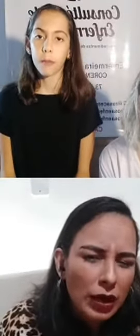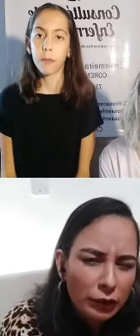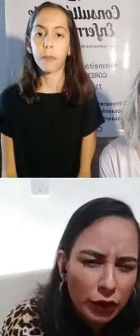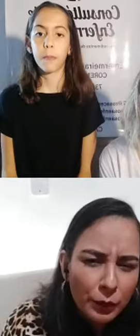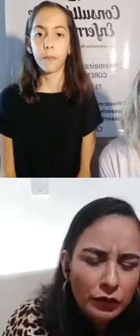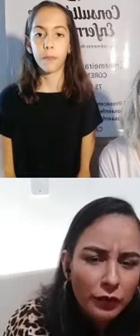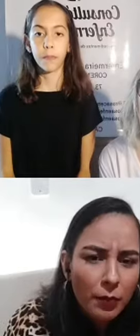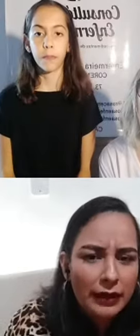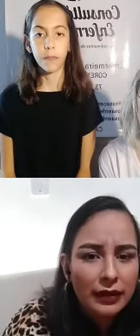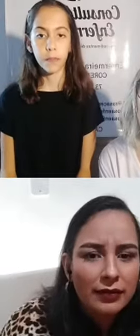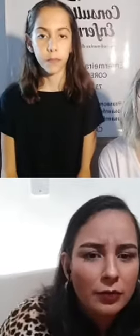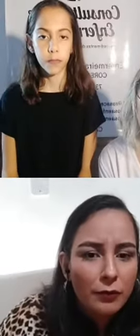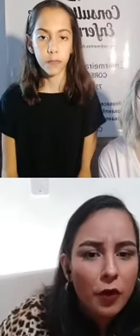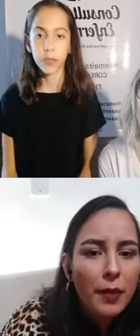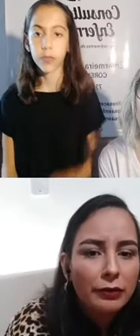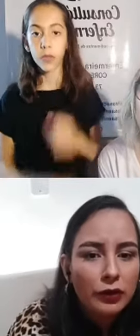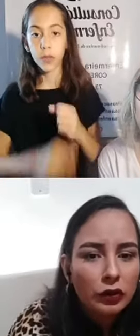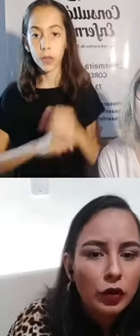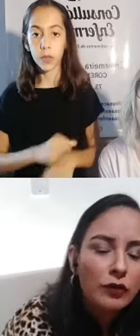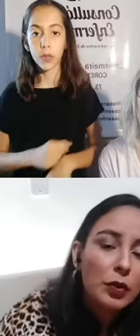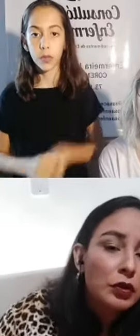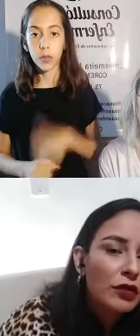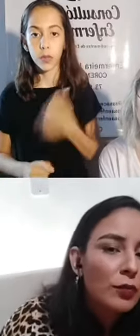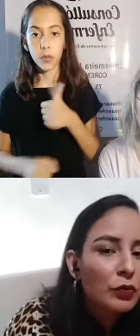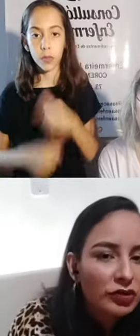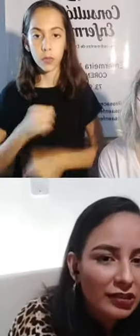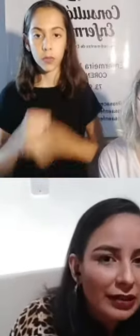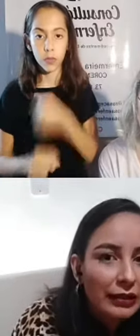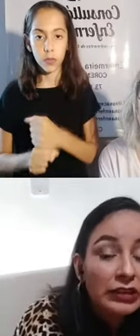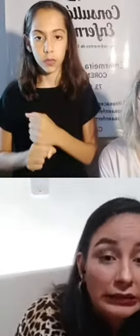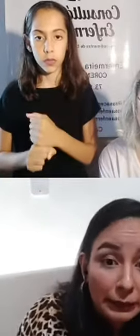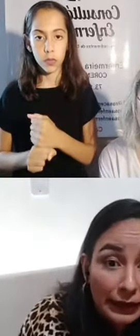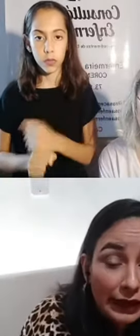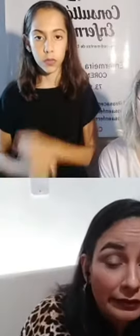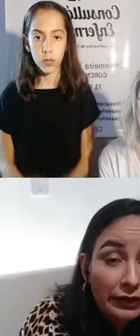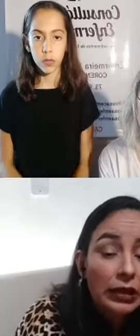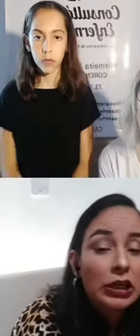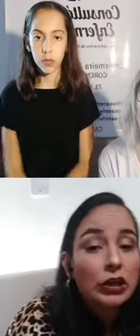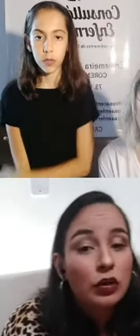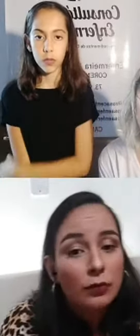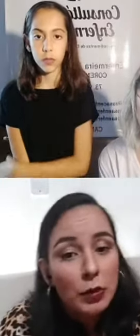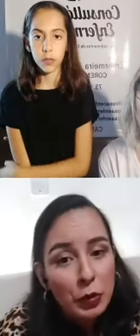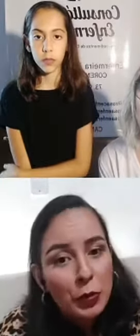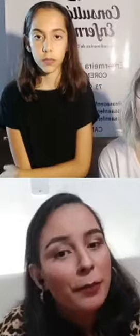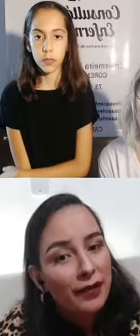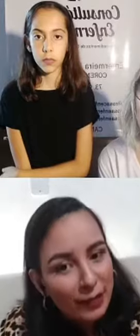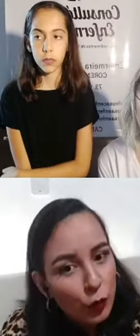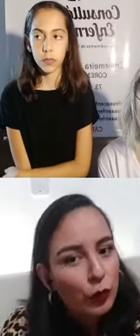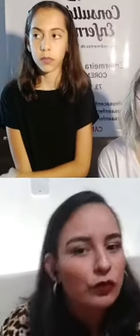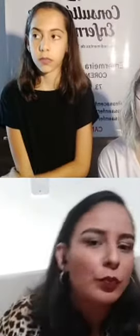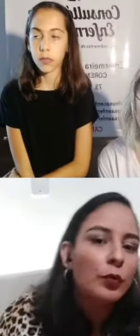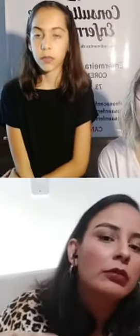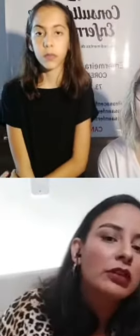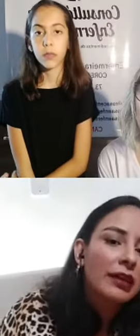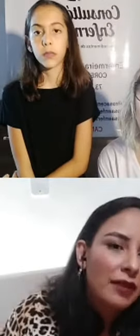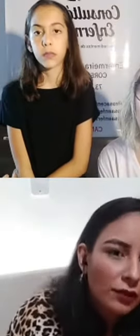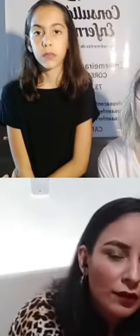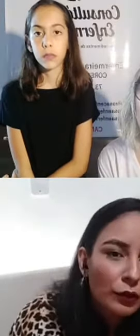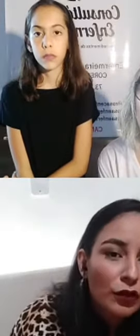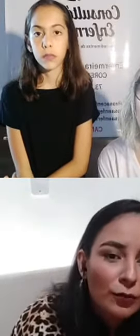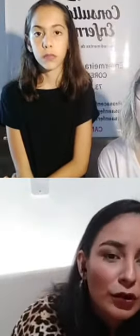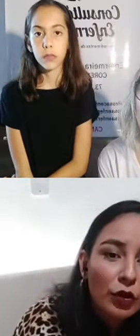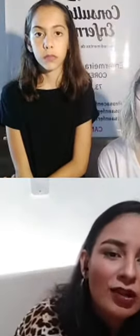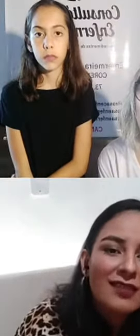Um ano depois de formada, quer dizer, eu me formei no final de 2000, em 2001 eu já trabalhava. Em 2001 eu passei no concurso público que teve